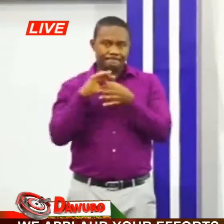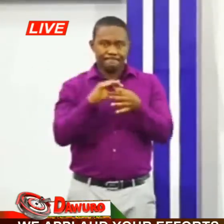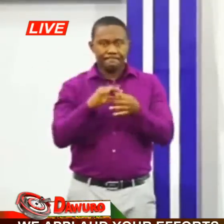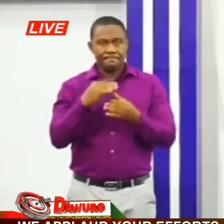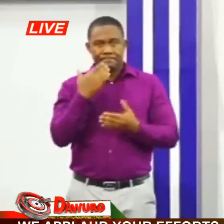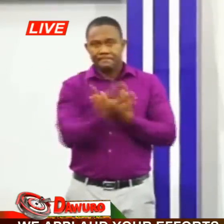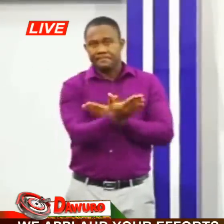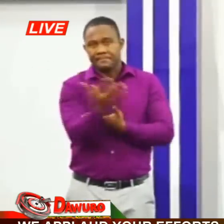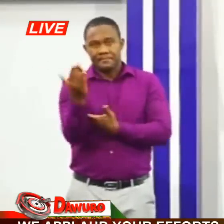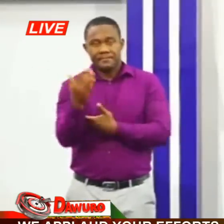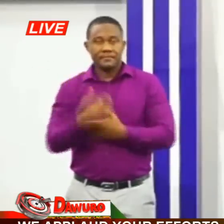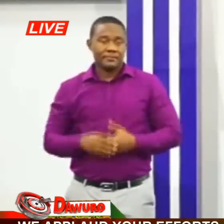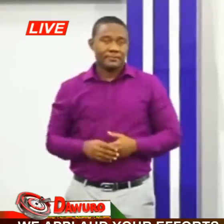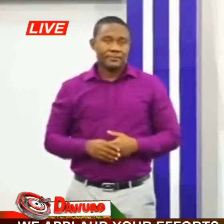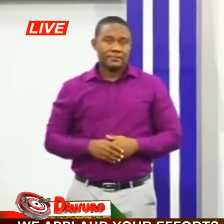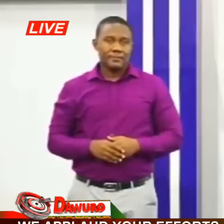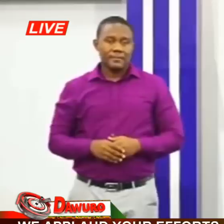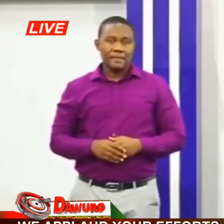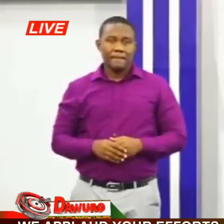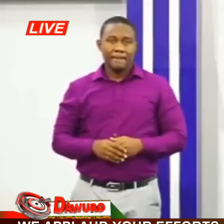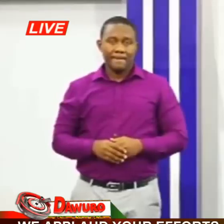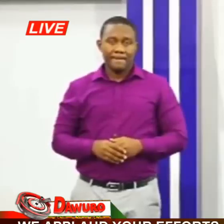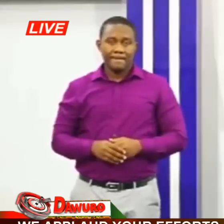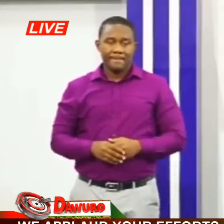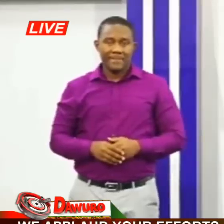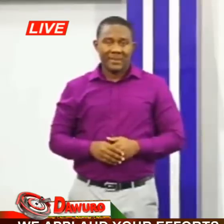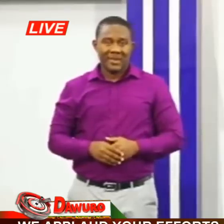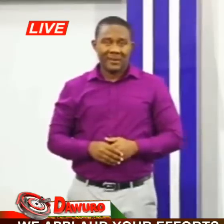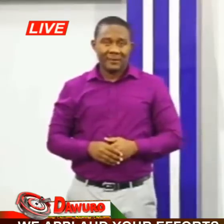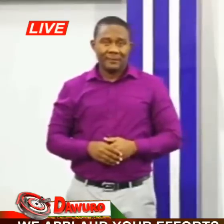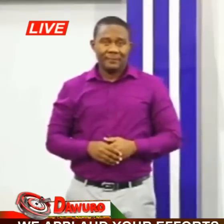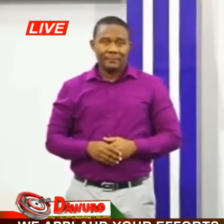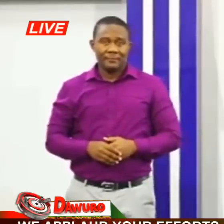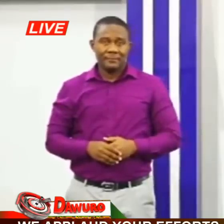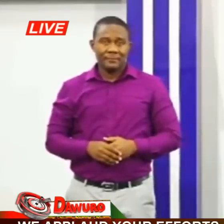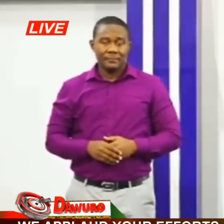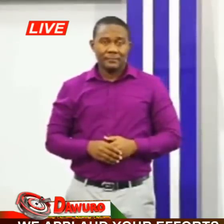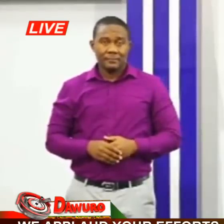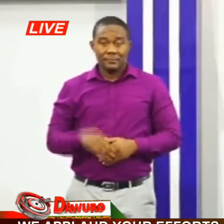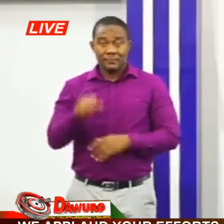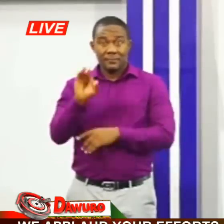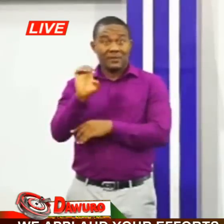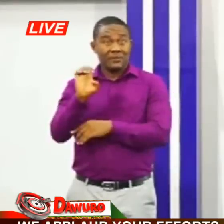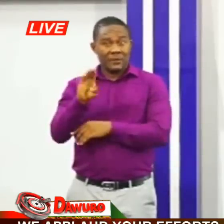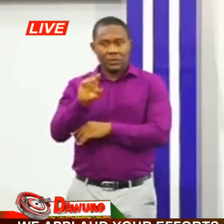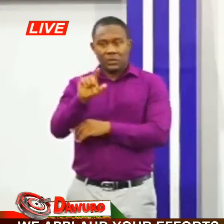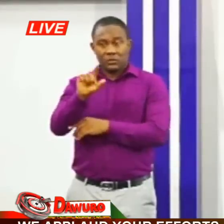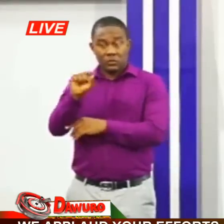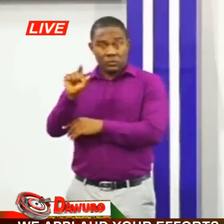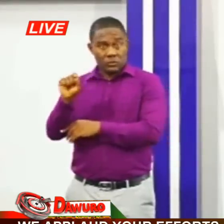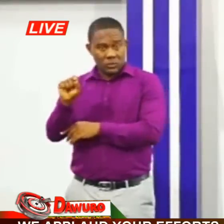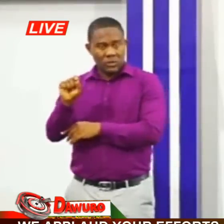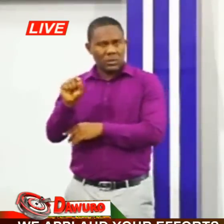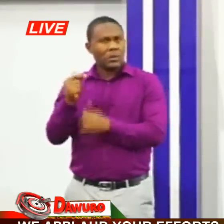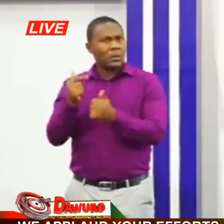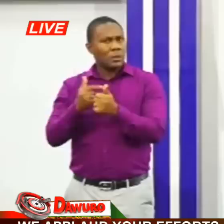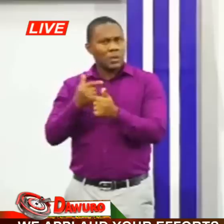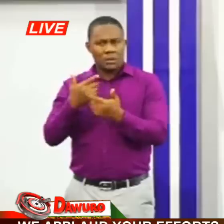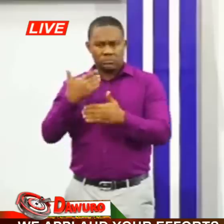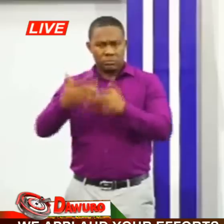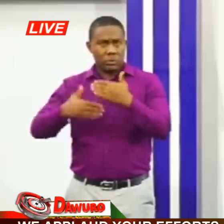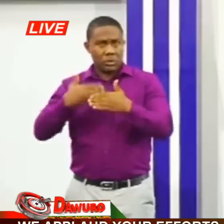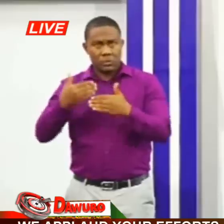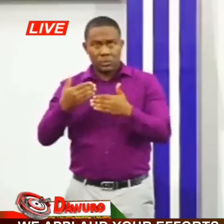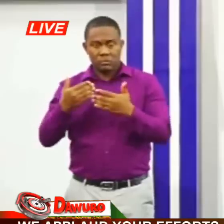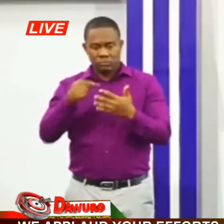wo boa no wo mu ya depa wo bo ma ba so nanso so aside your half for ba kamia ye se nipa ne tese ye se be chedu ane no so